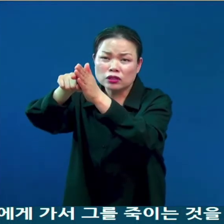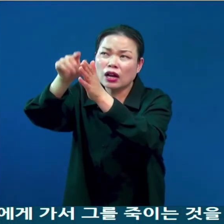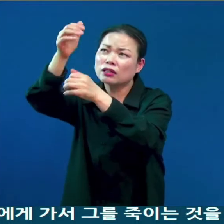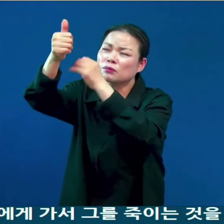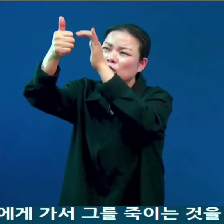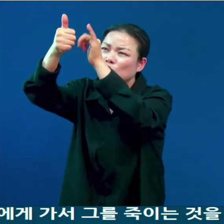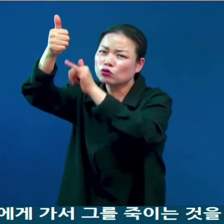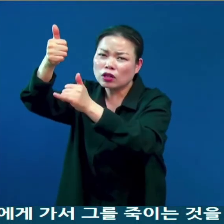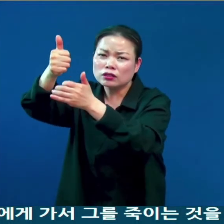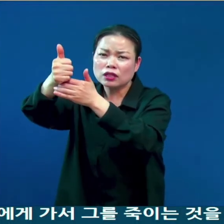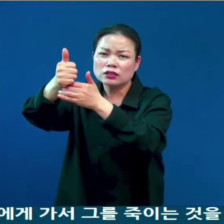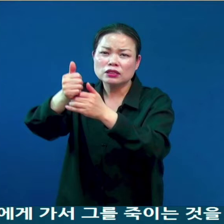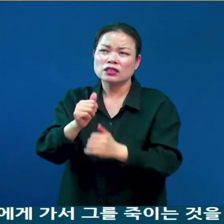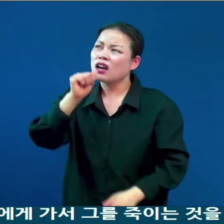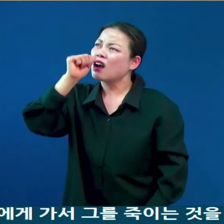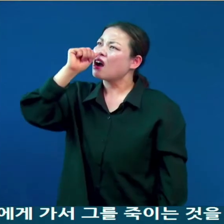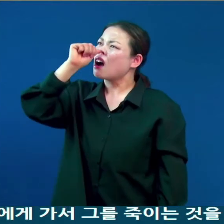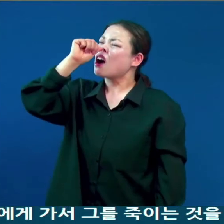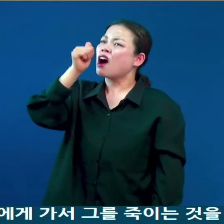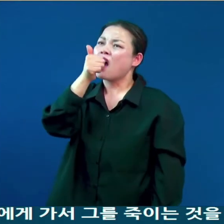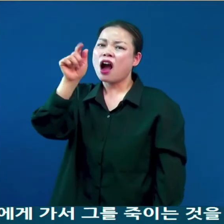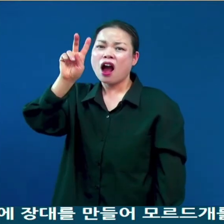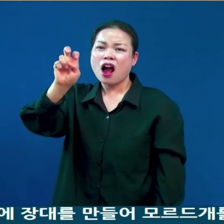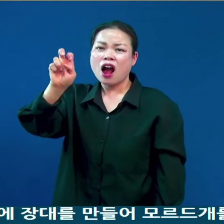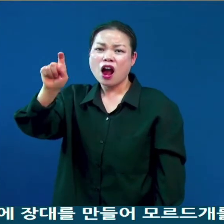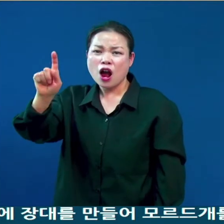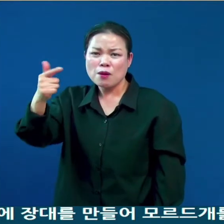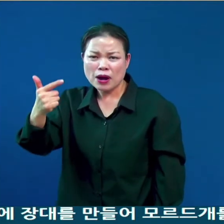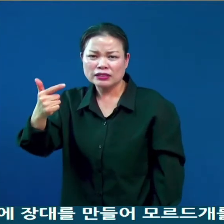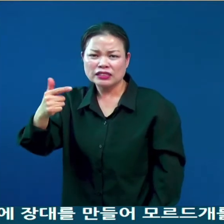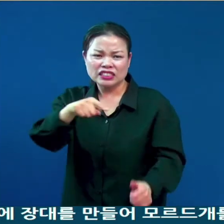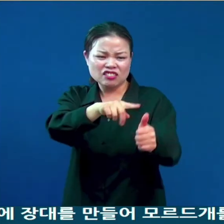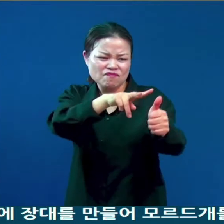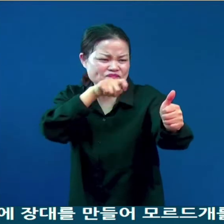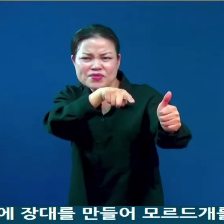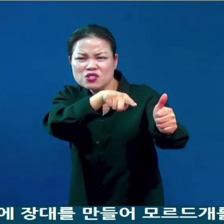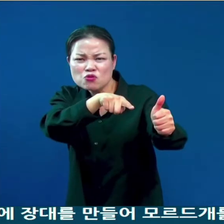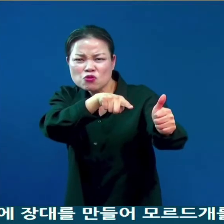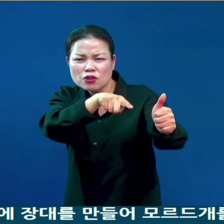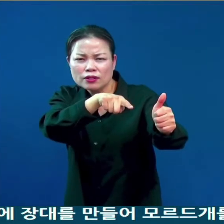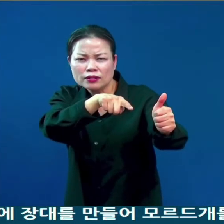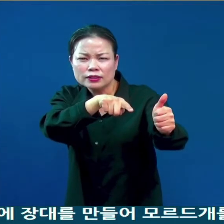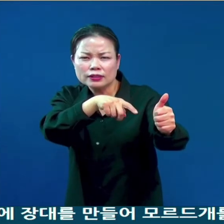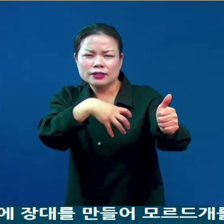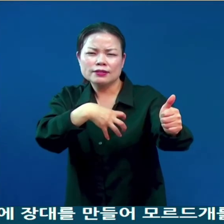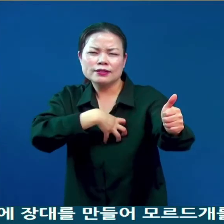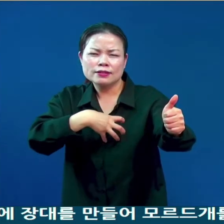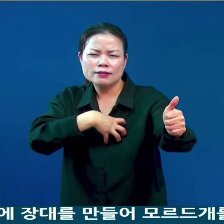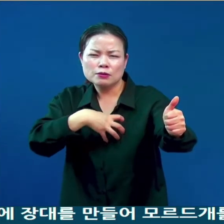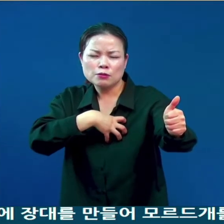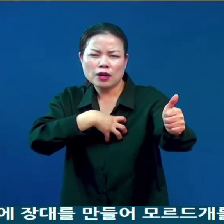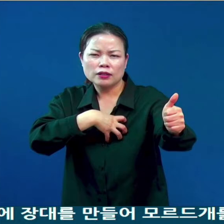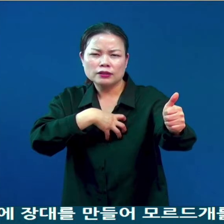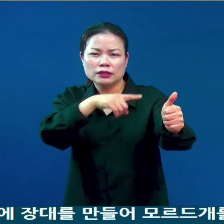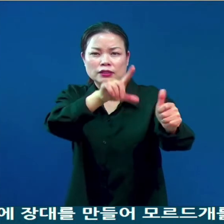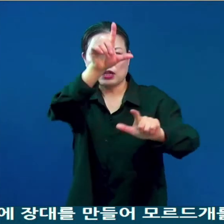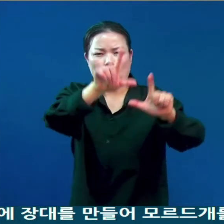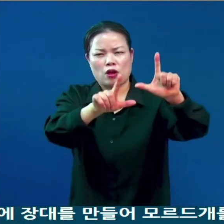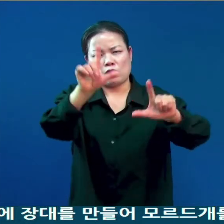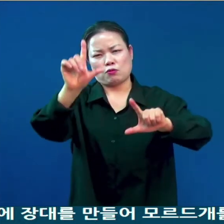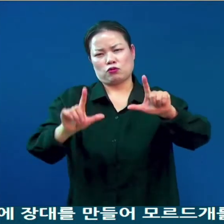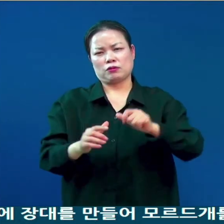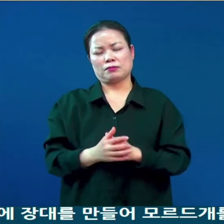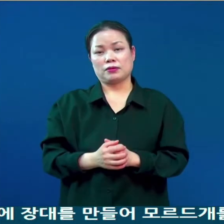앞에 충성했지만 이 하만이 모르드게를 싫어함을 통해서 정체절명의 위기에 상한 그 빠진 모르드게의